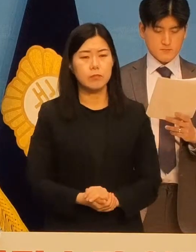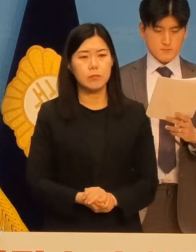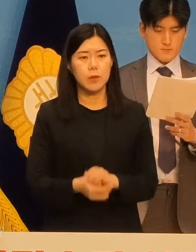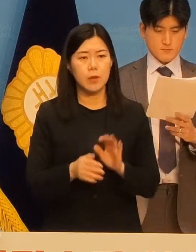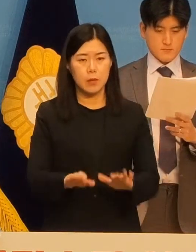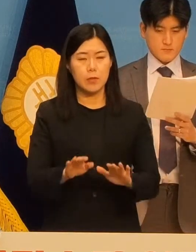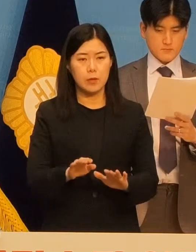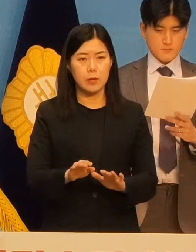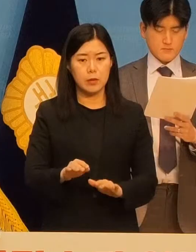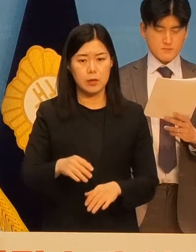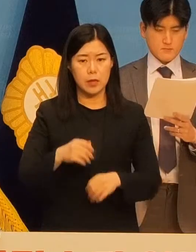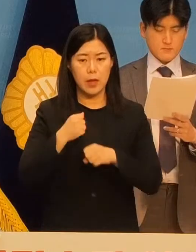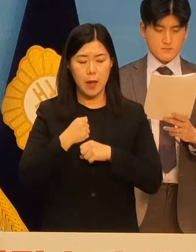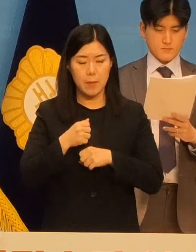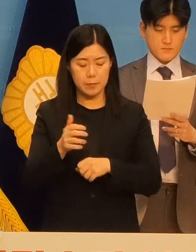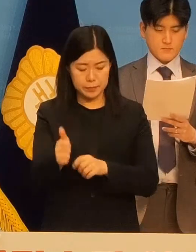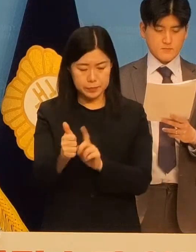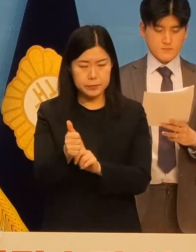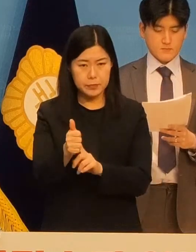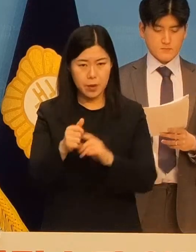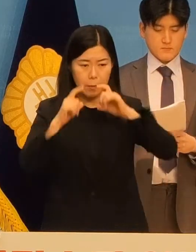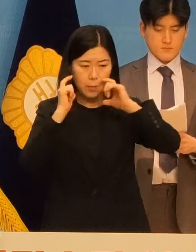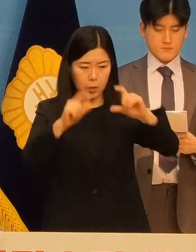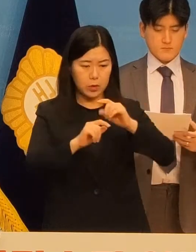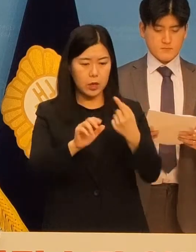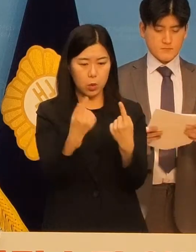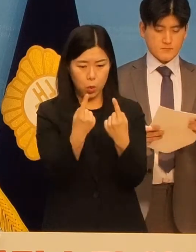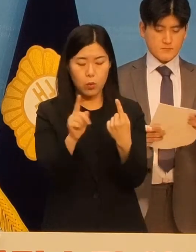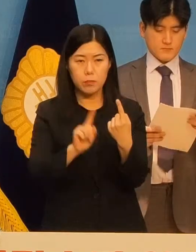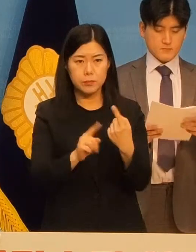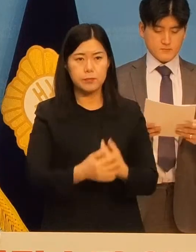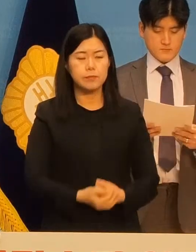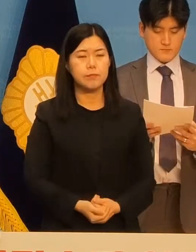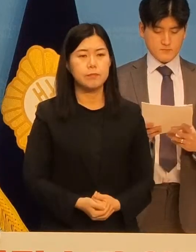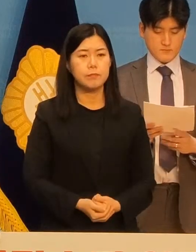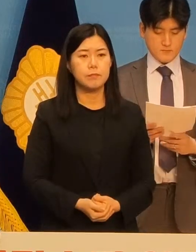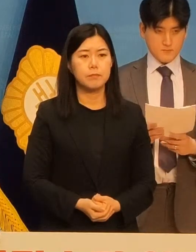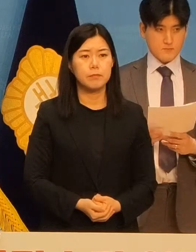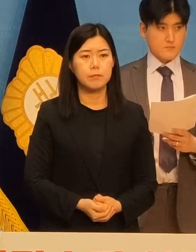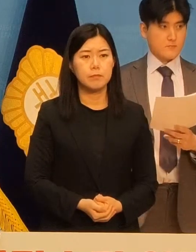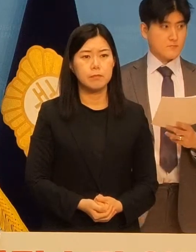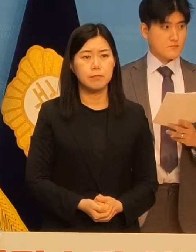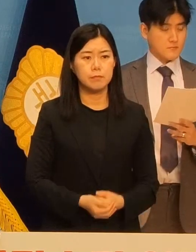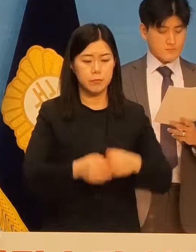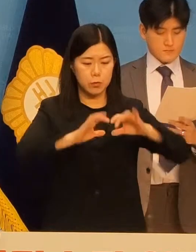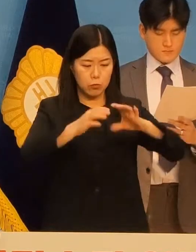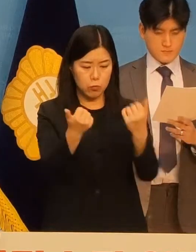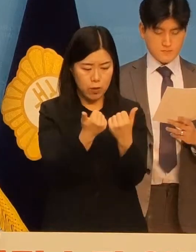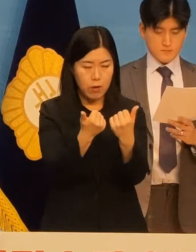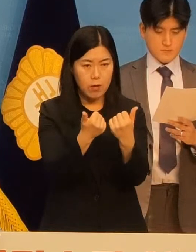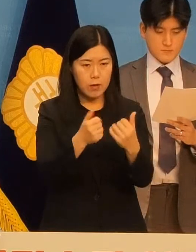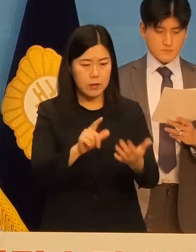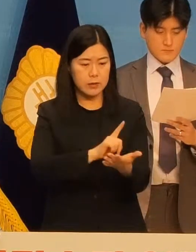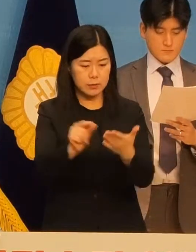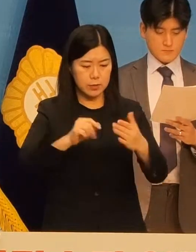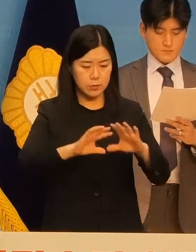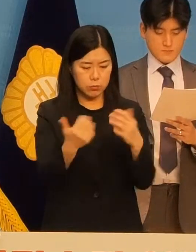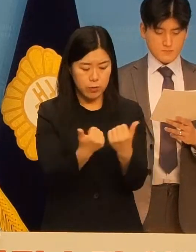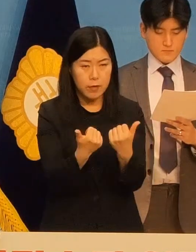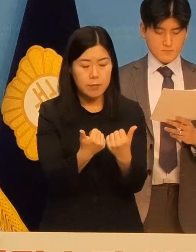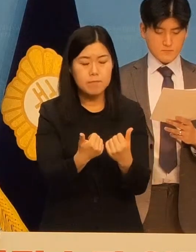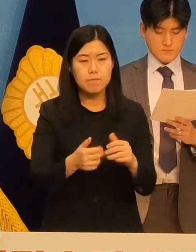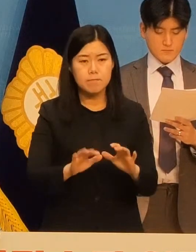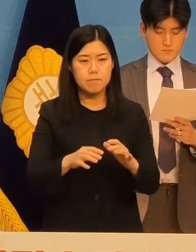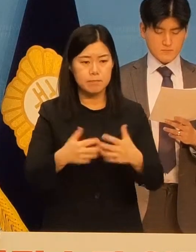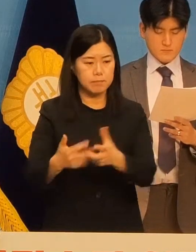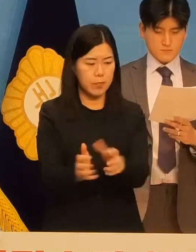박한수 계엄사령관 명의의 포고령 1호는 이렇게 되어 있습니다. 국회와 지방의회,